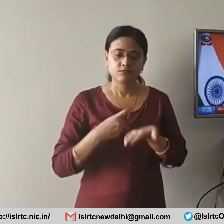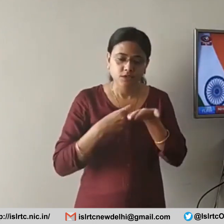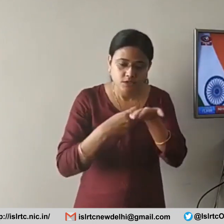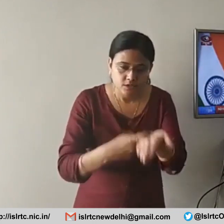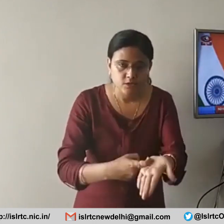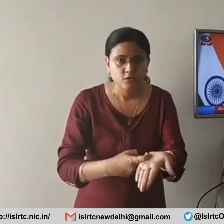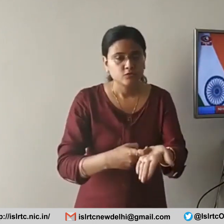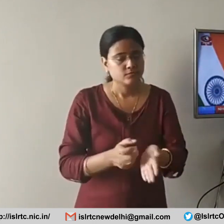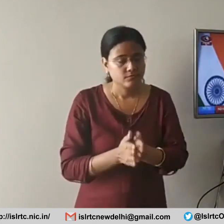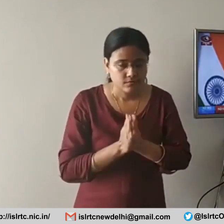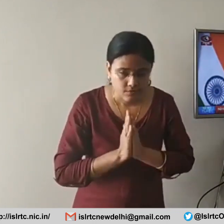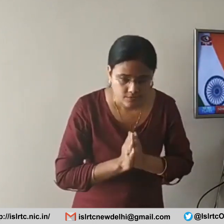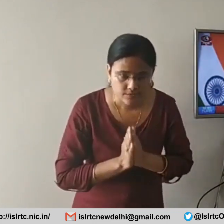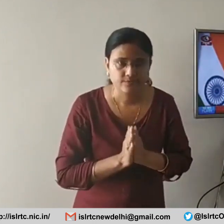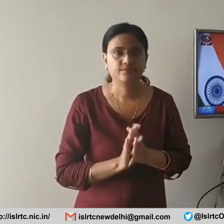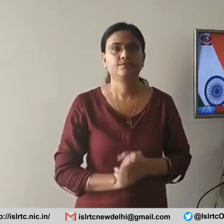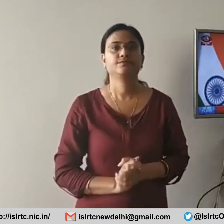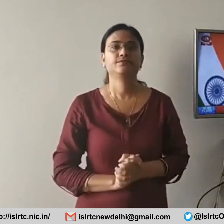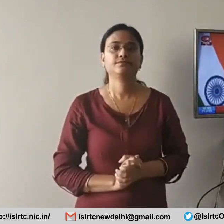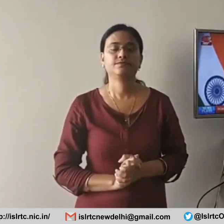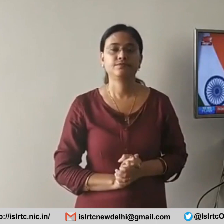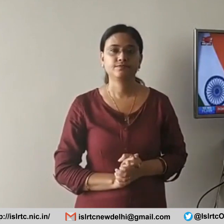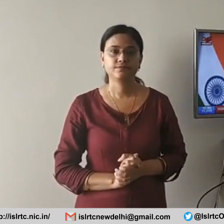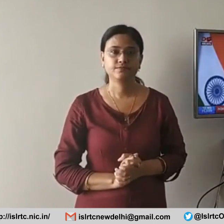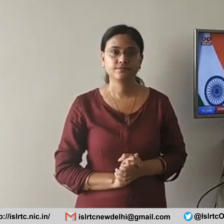आदरपूर्वक नमन करता हूं।